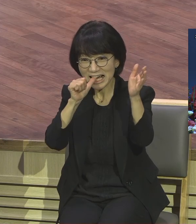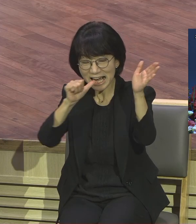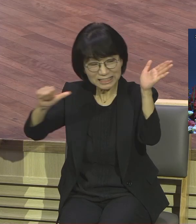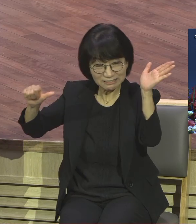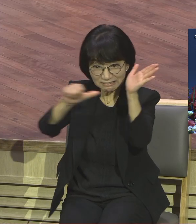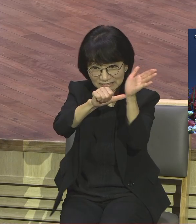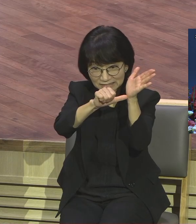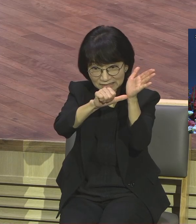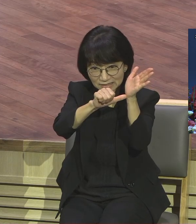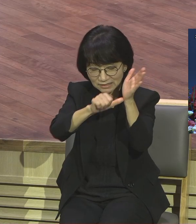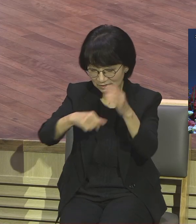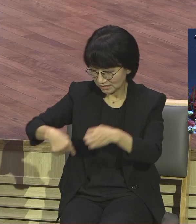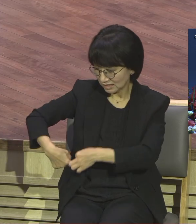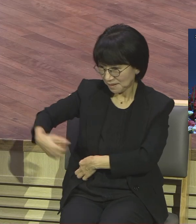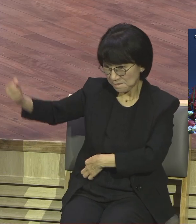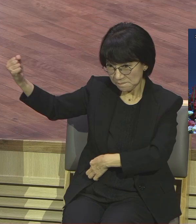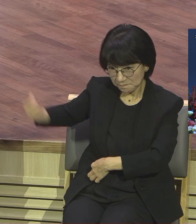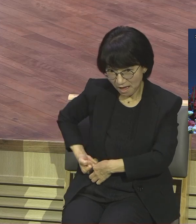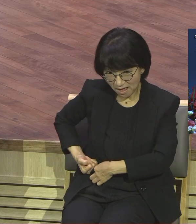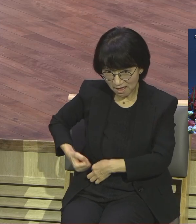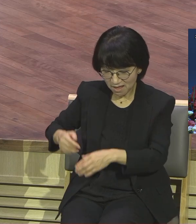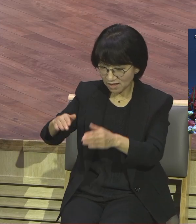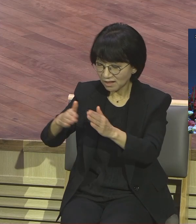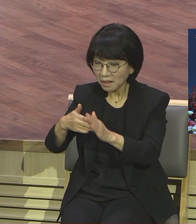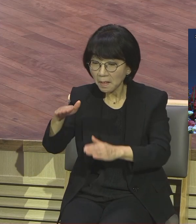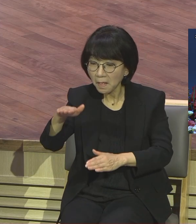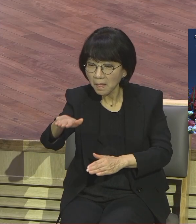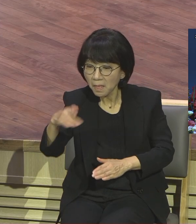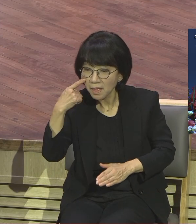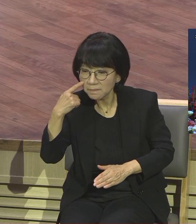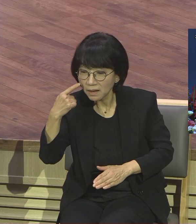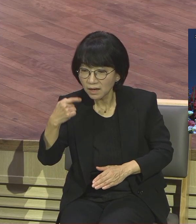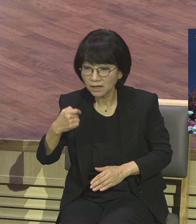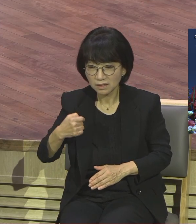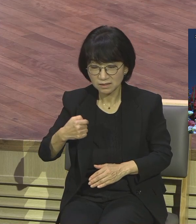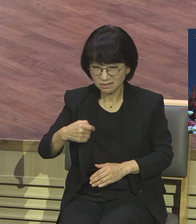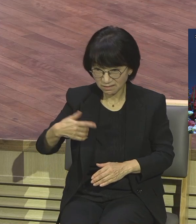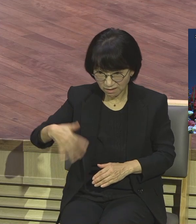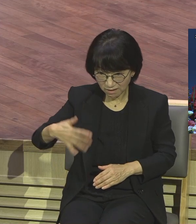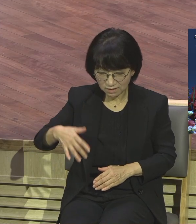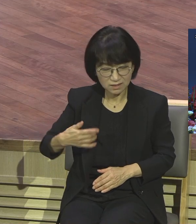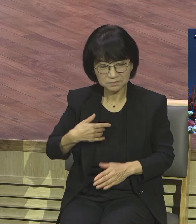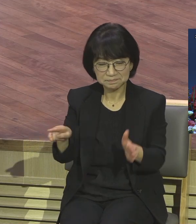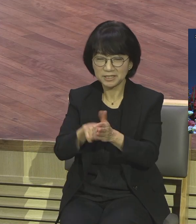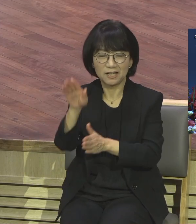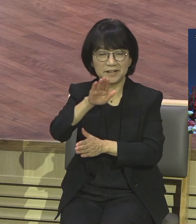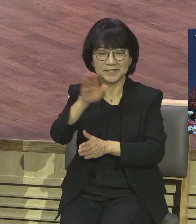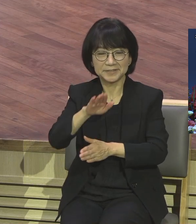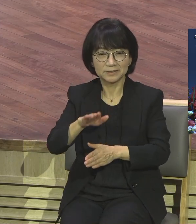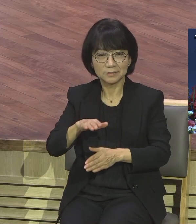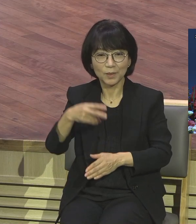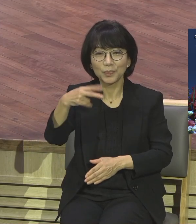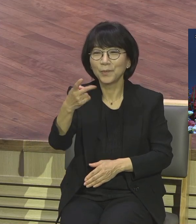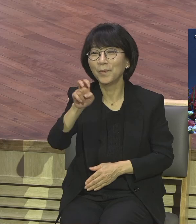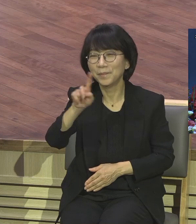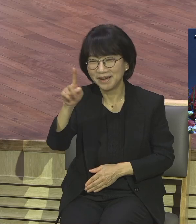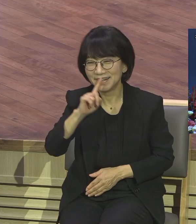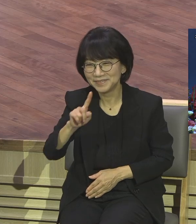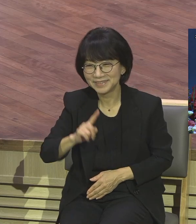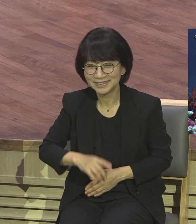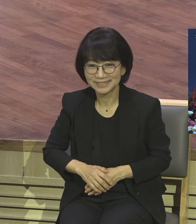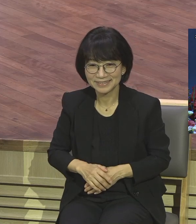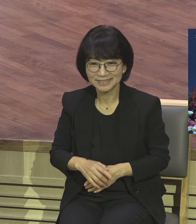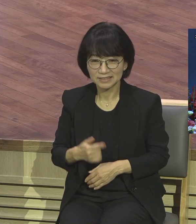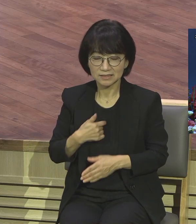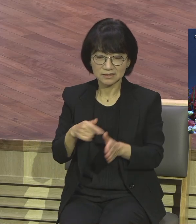그의 못자국에 넣으며 내 손을 그 옆구리에 넣어보지 않고는 믿지 아니하겠노라. 자신을